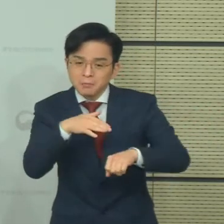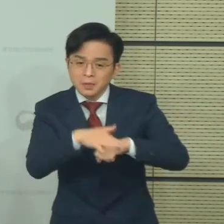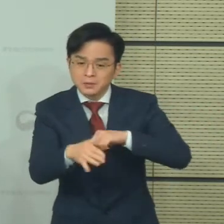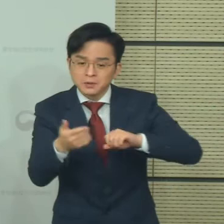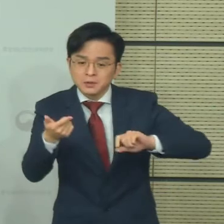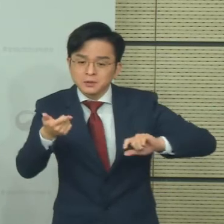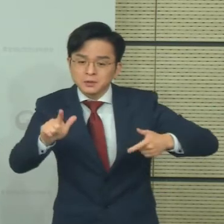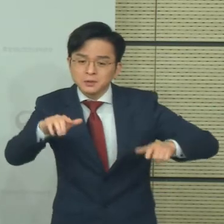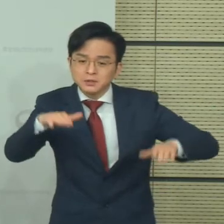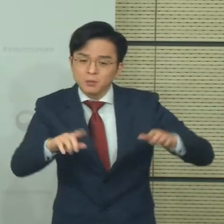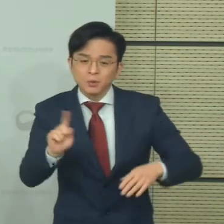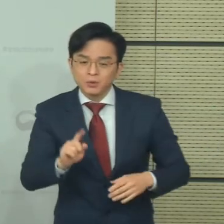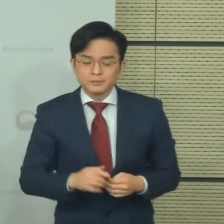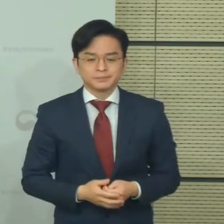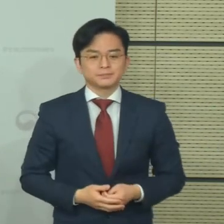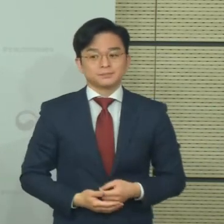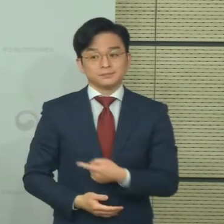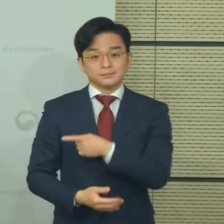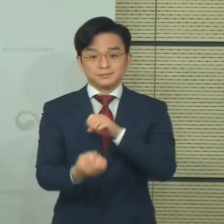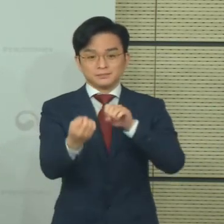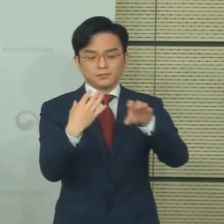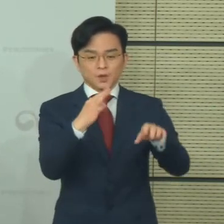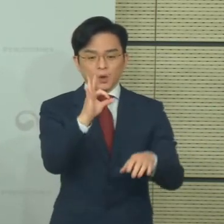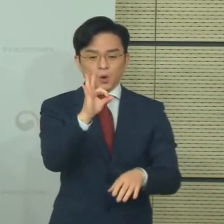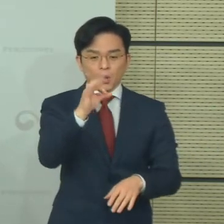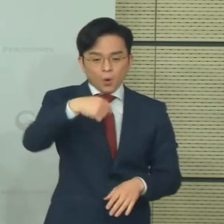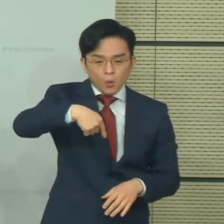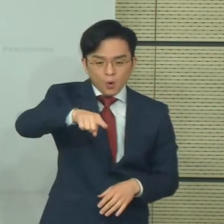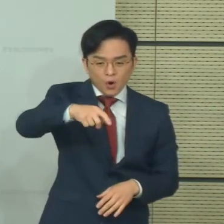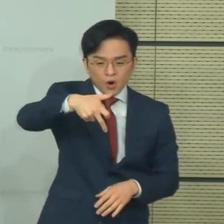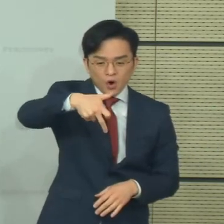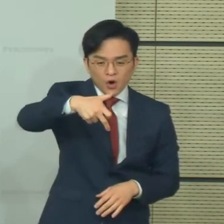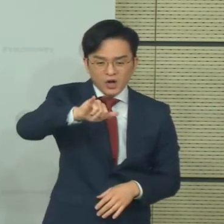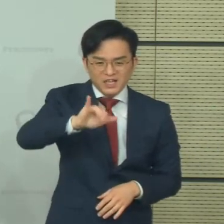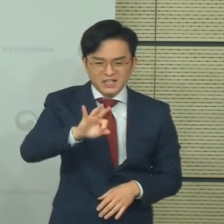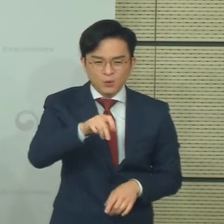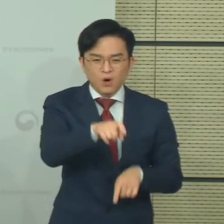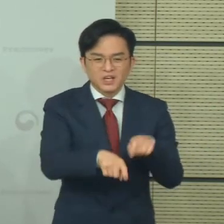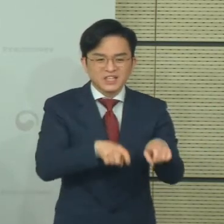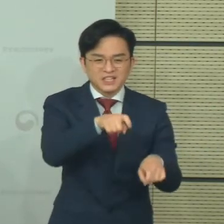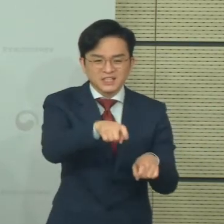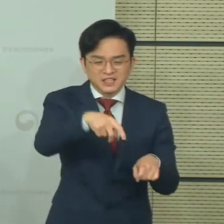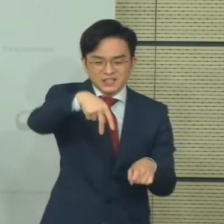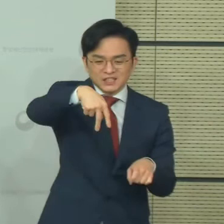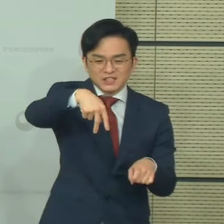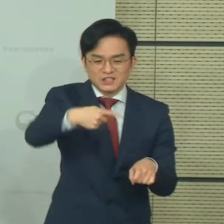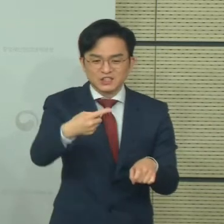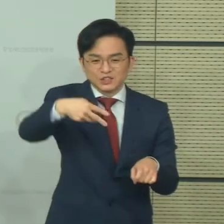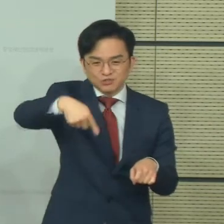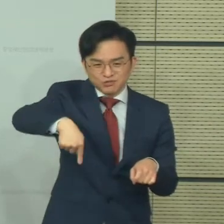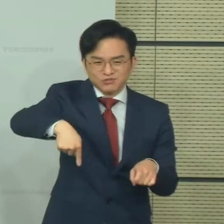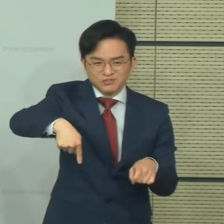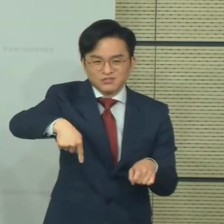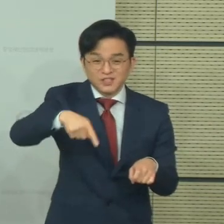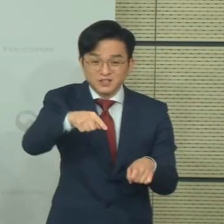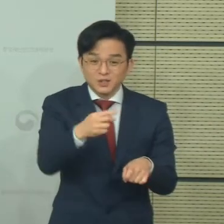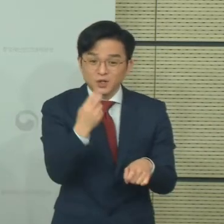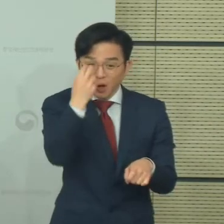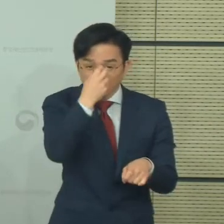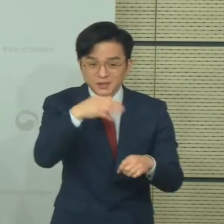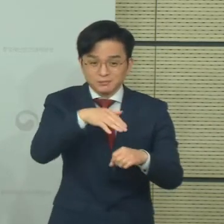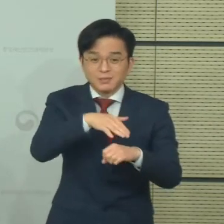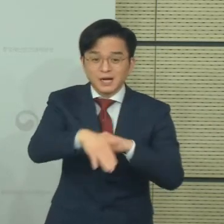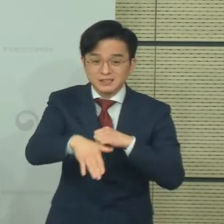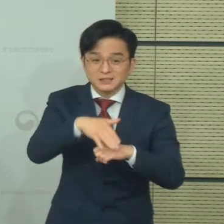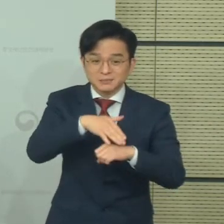워킹스루는 아마 우리나라에서 지금 해외에서는 지금 아직까지 잘 모르겠습니다만은 우리나라에서는 지금 적용을 하고